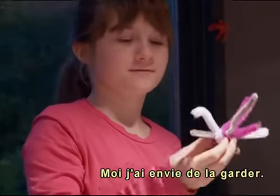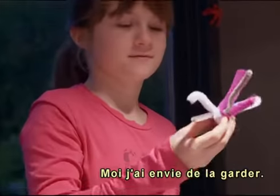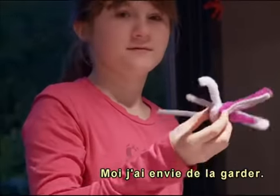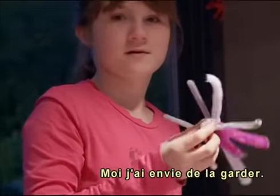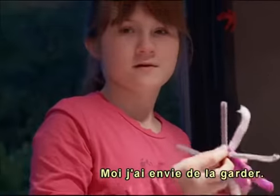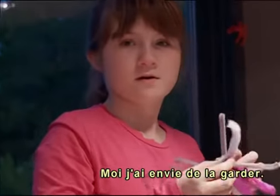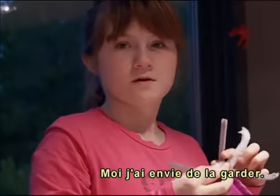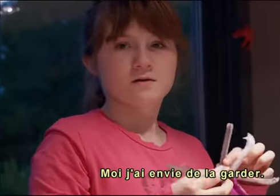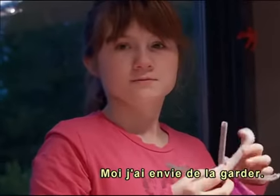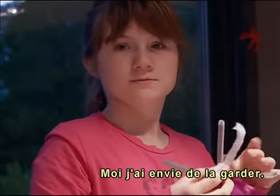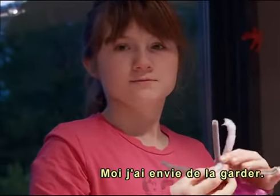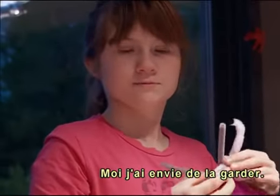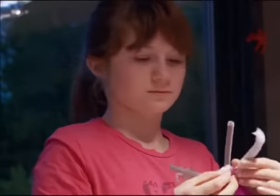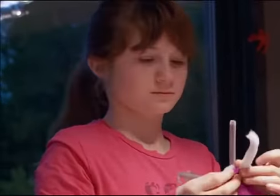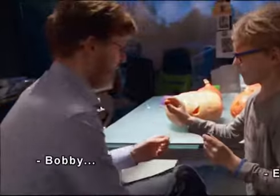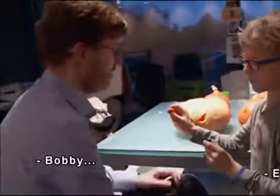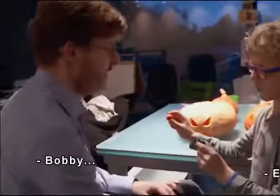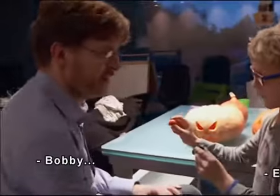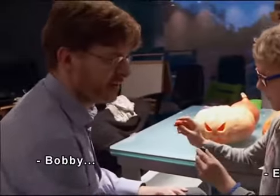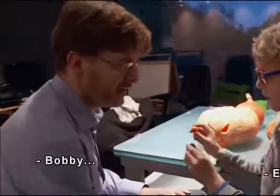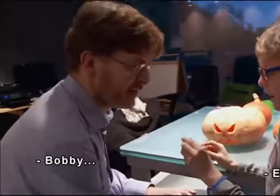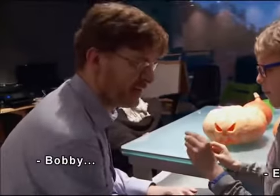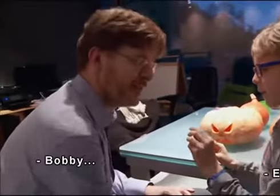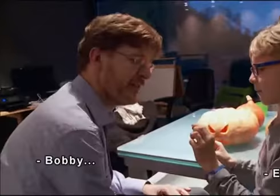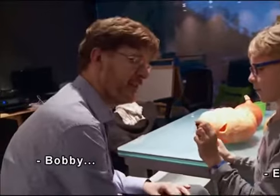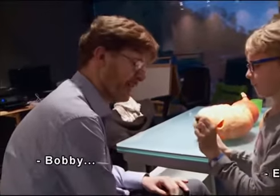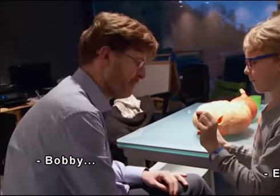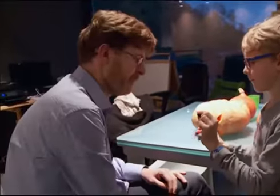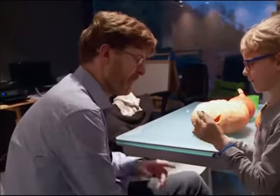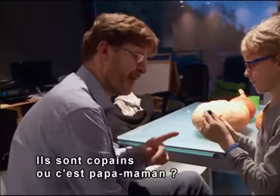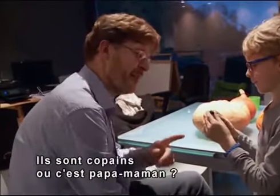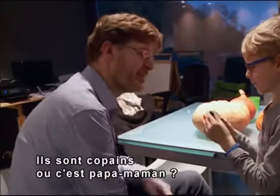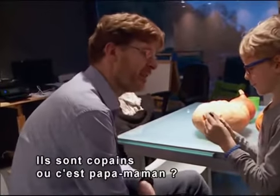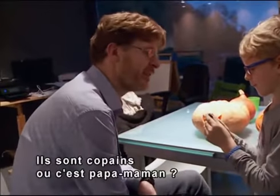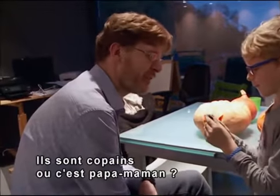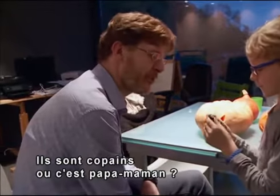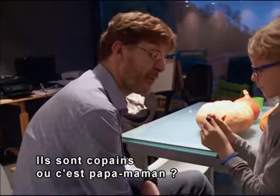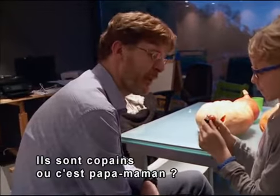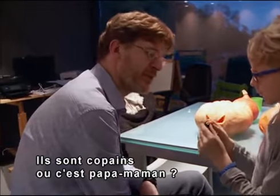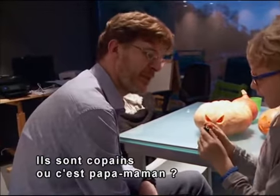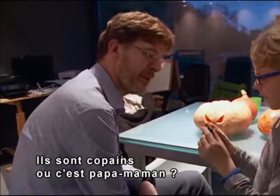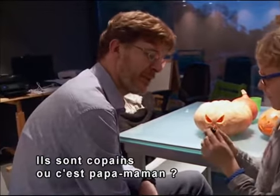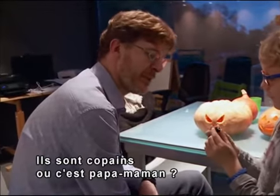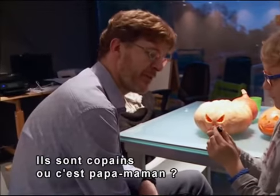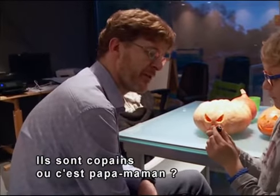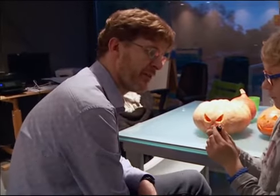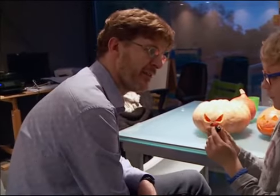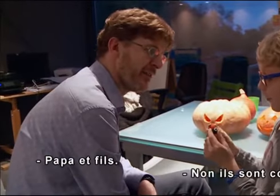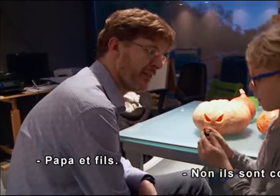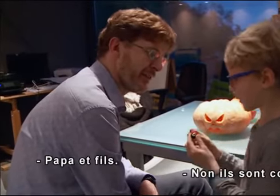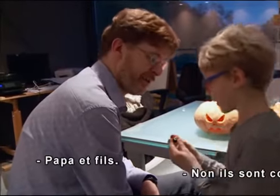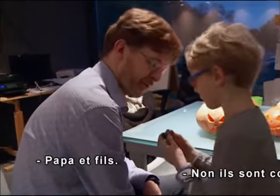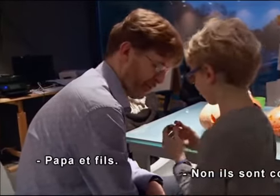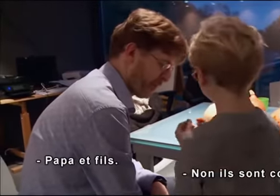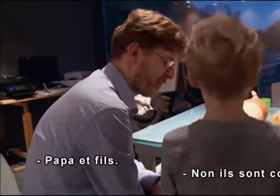toi, moi j'ai envie de la garder. Bobby. Et Bob. Et quoi, et Bob, ils sont copains ou c'est papa-maman? Non,